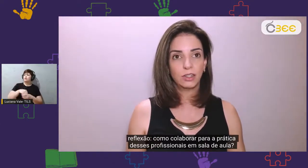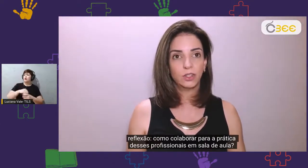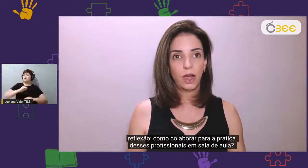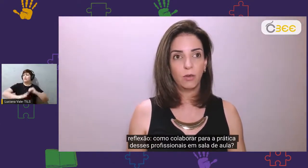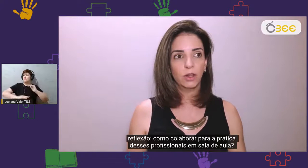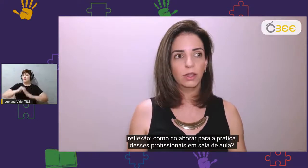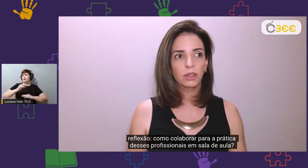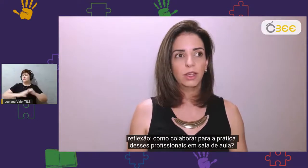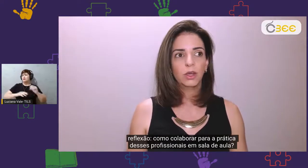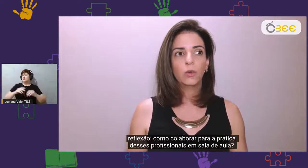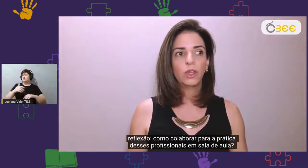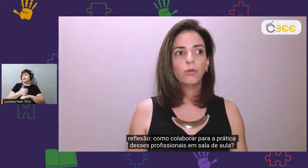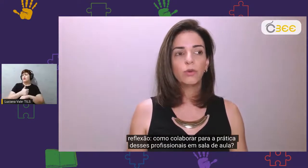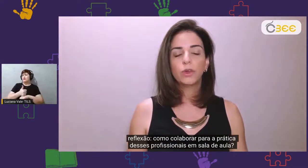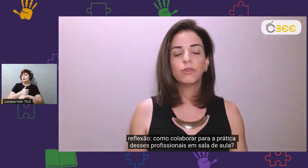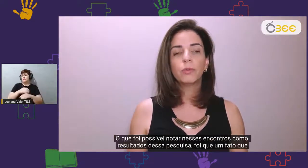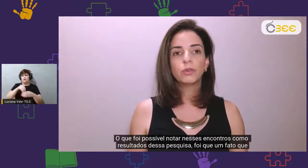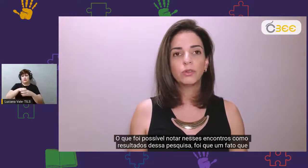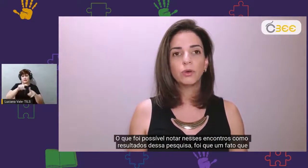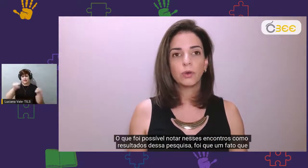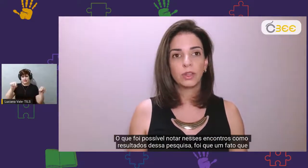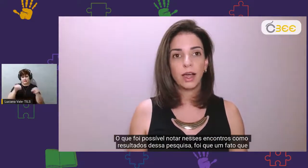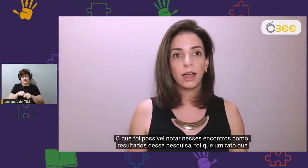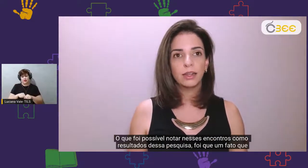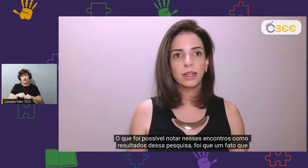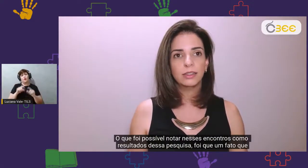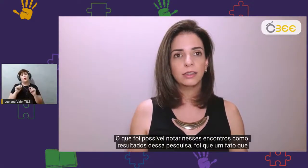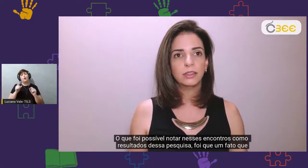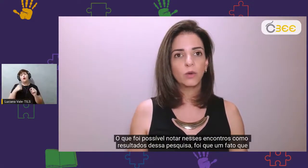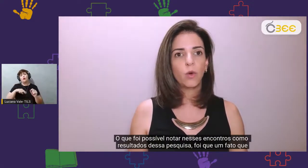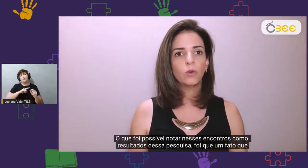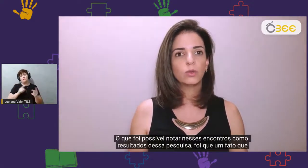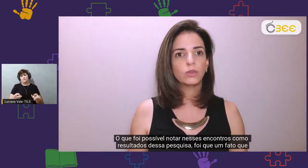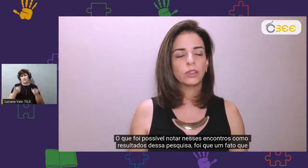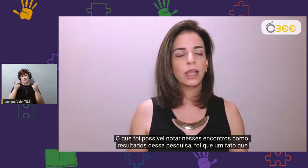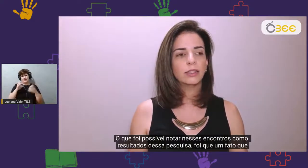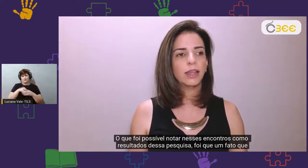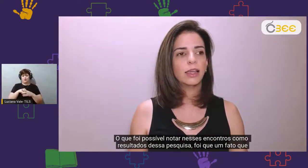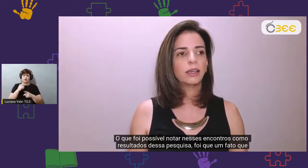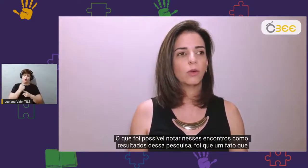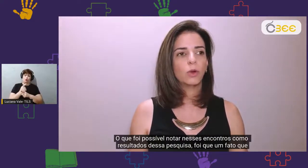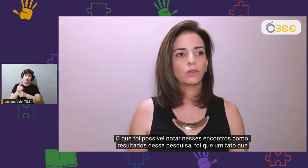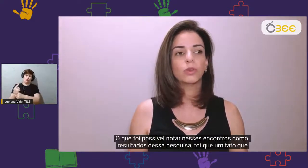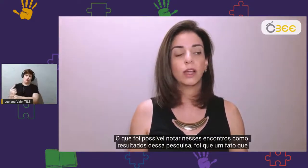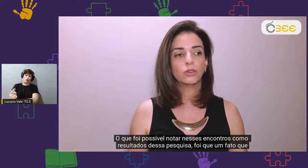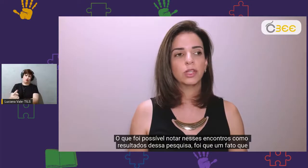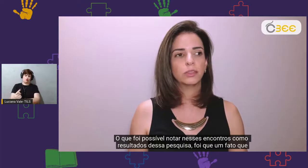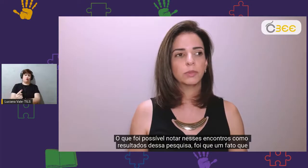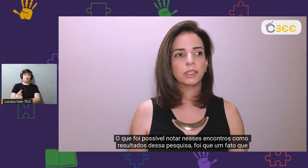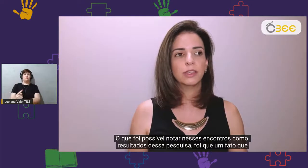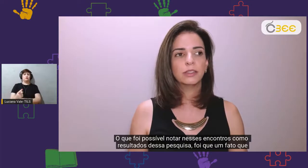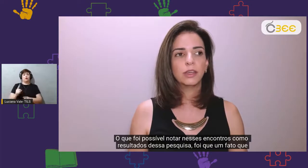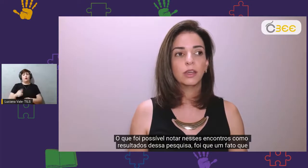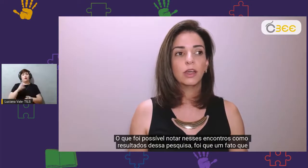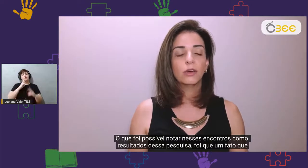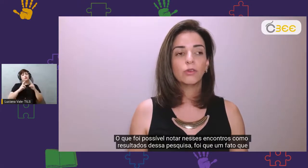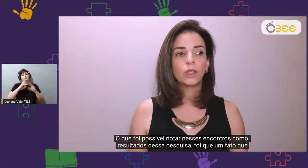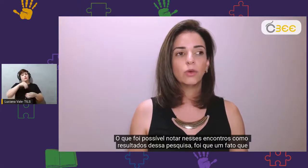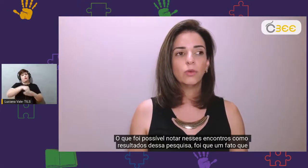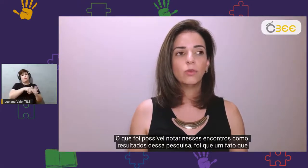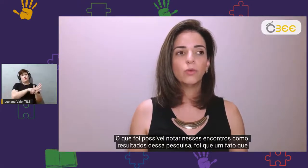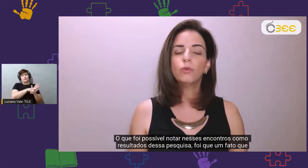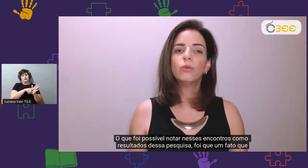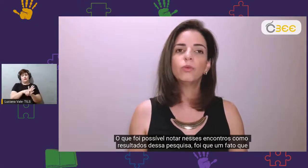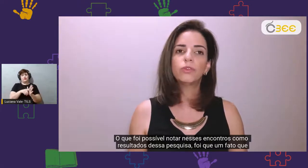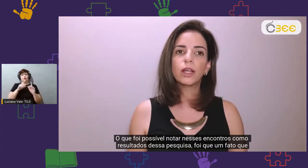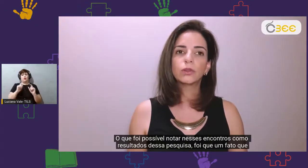em sala de aula? O que foi possível notar nesses encontros, né, como resultados dessa pesquisa, foi